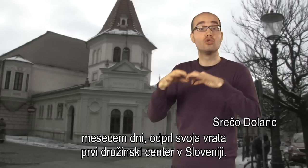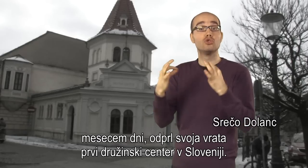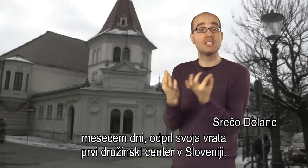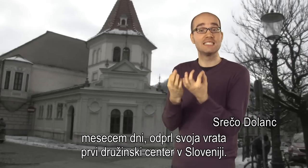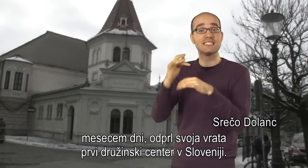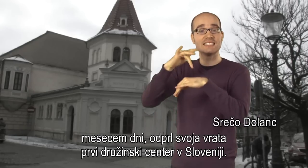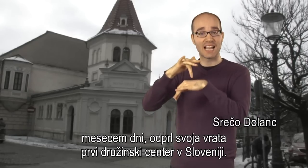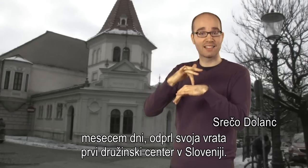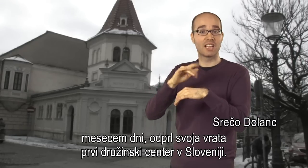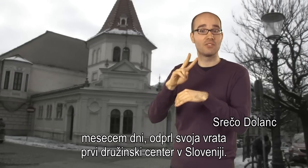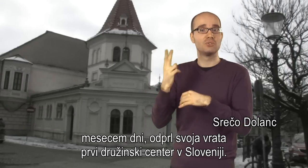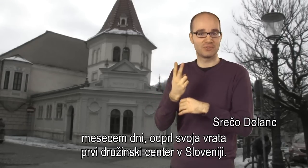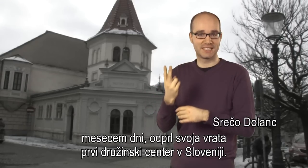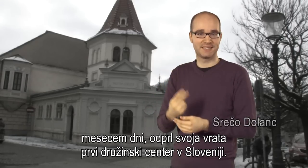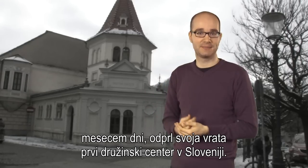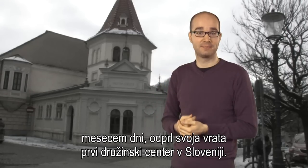Sloveniji.